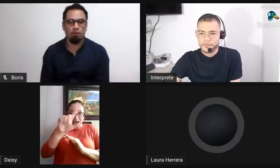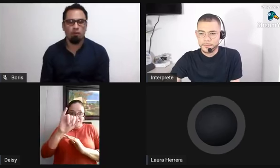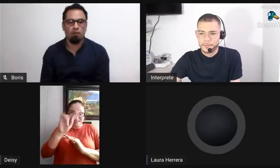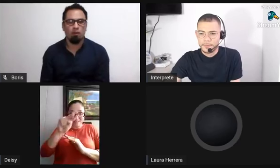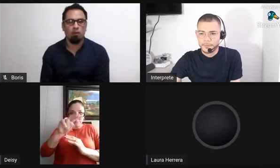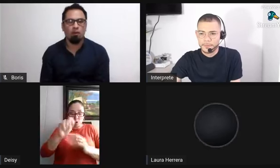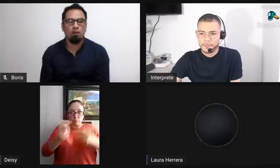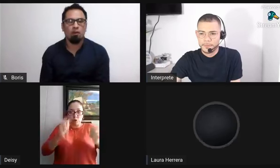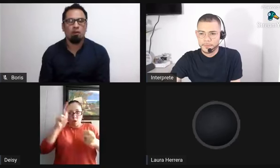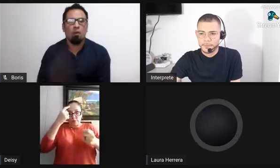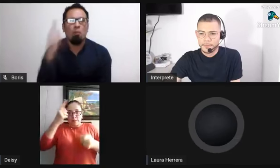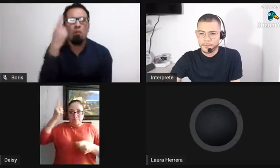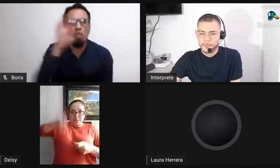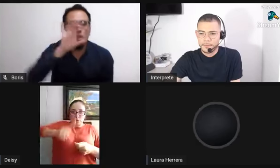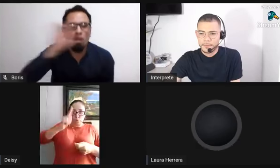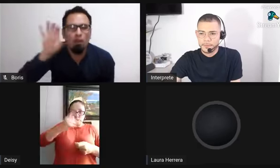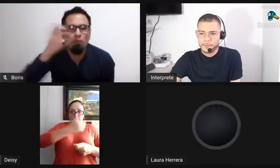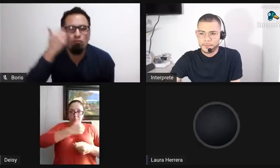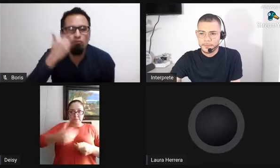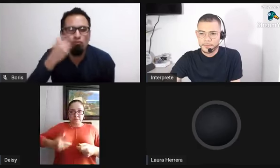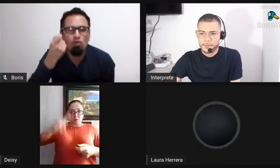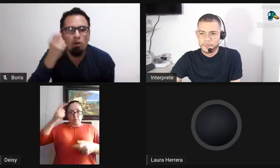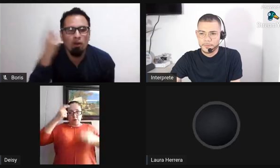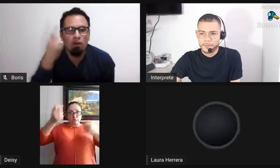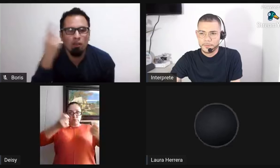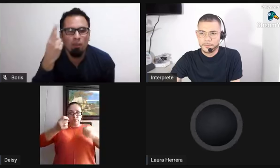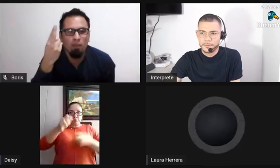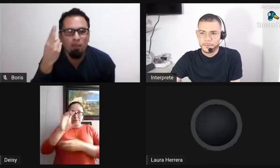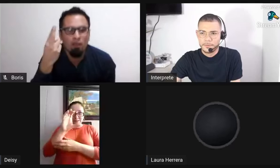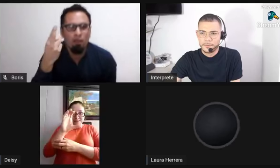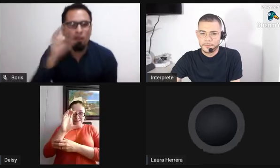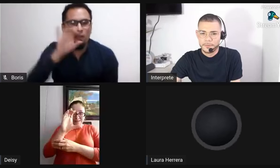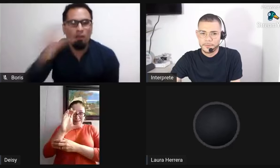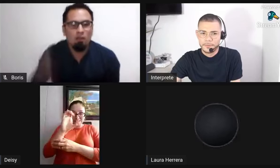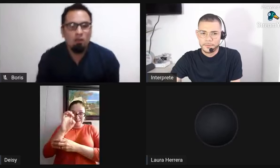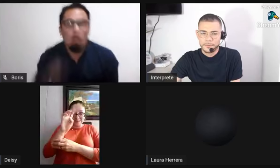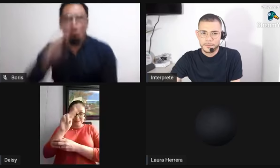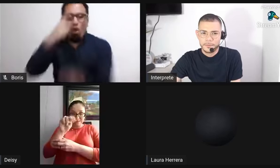Ecuador, comprendía también territorio que actualmente conocemos como Venezuela,